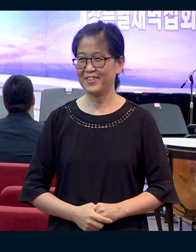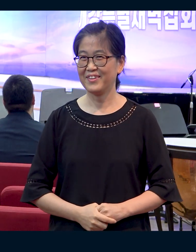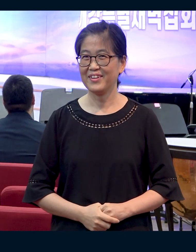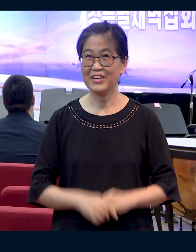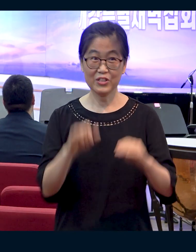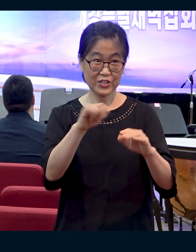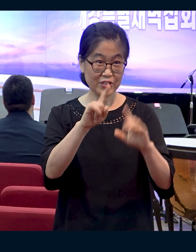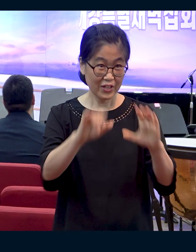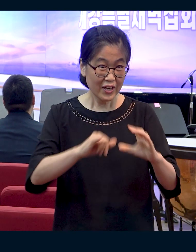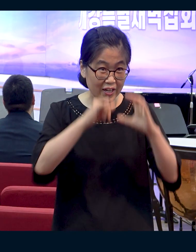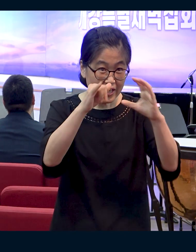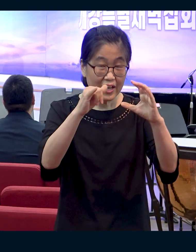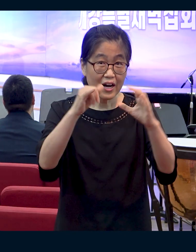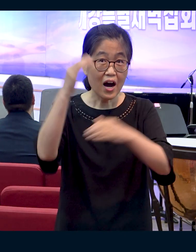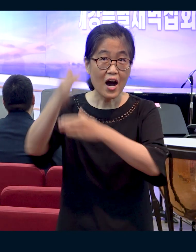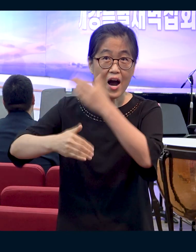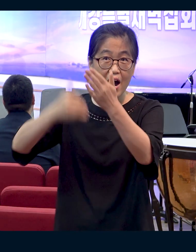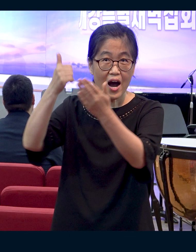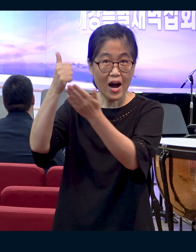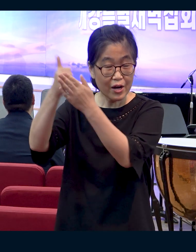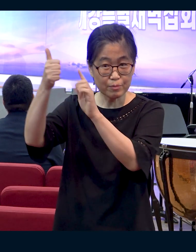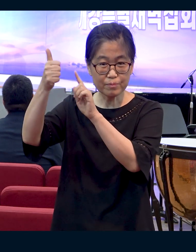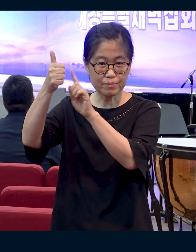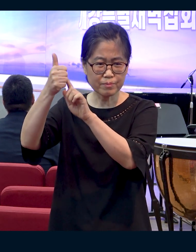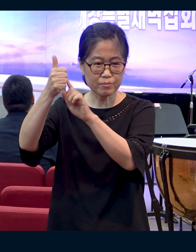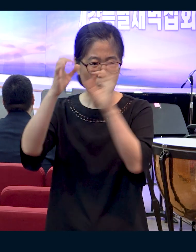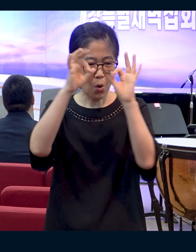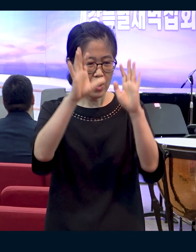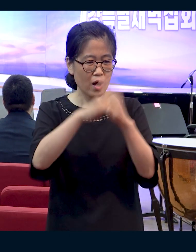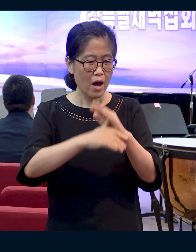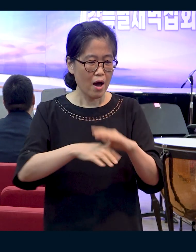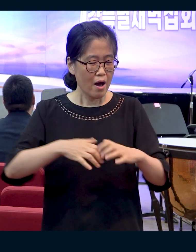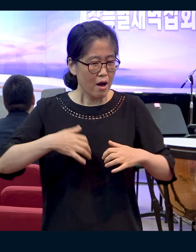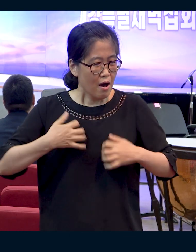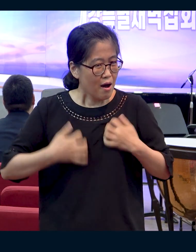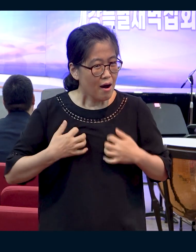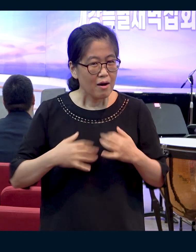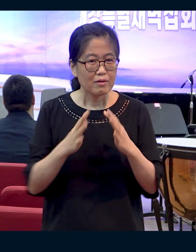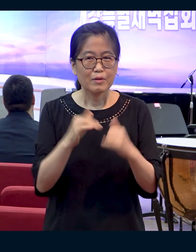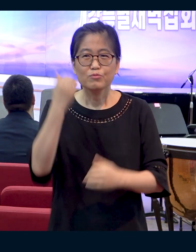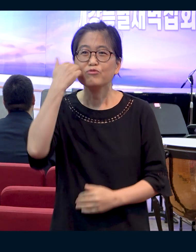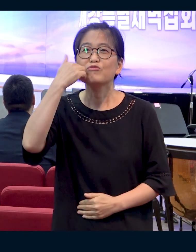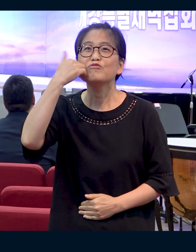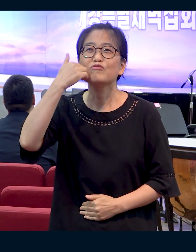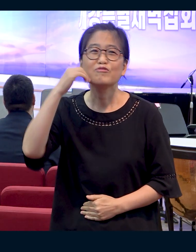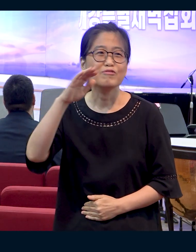이 세상에서 하나님을 가장 기쁘시게 하는 사람은 어떤 사람인가?